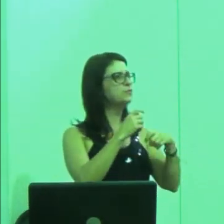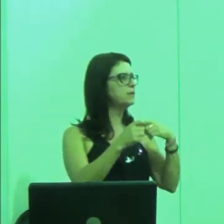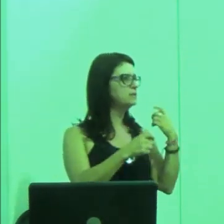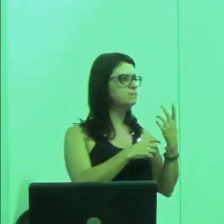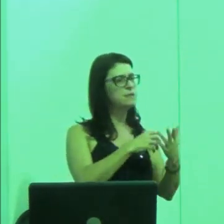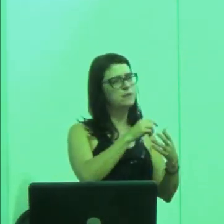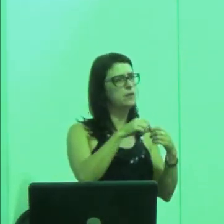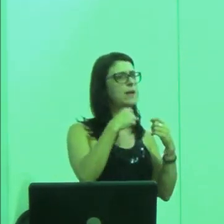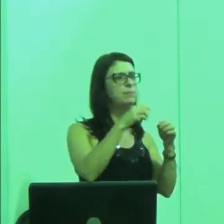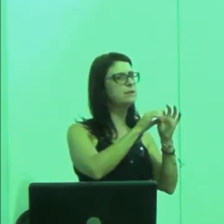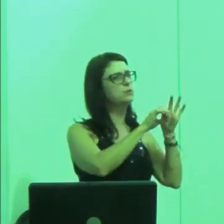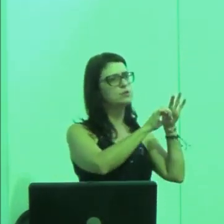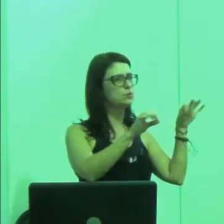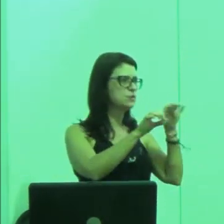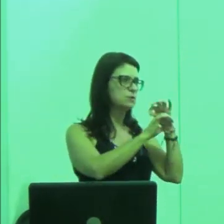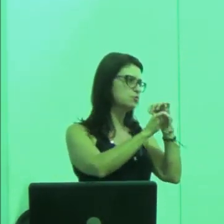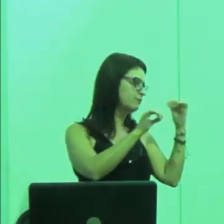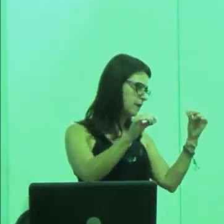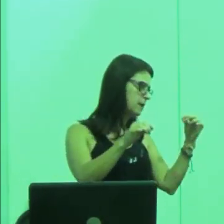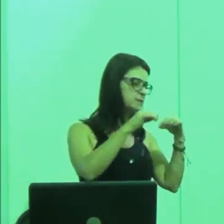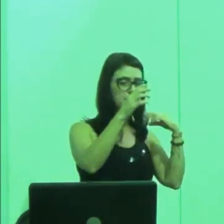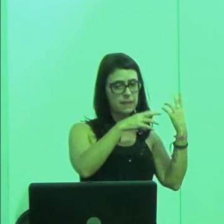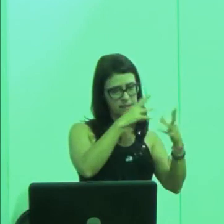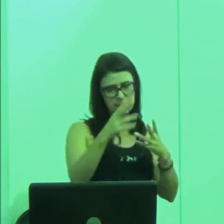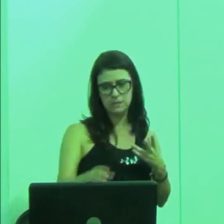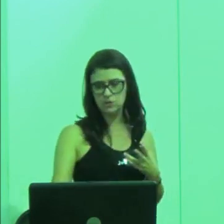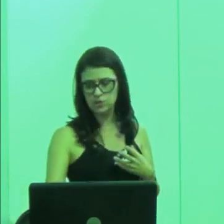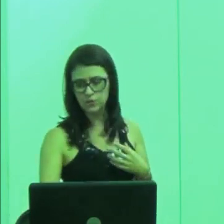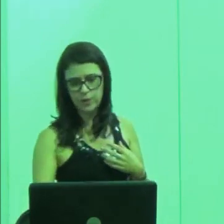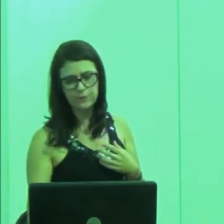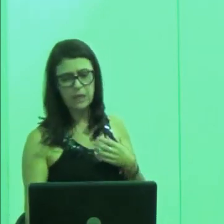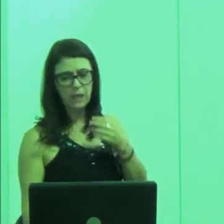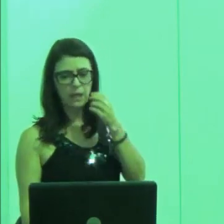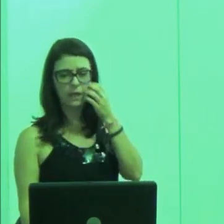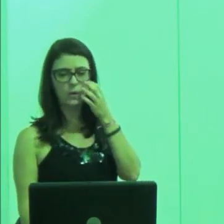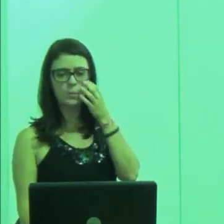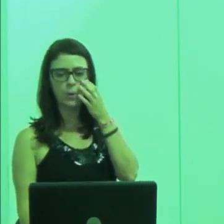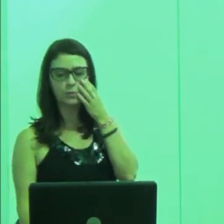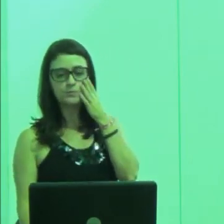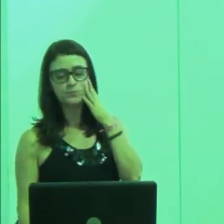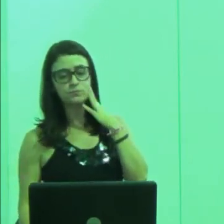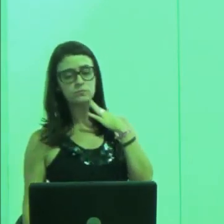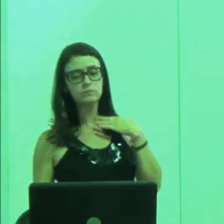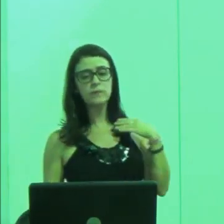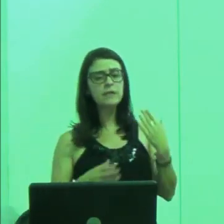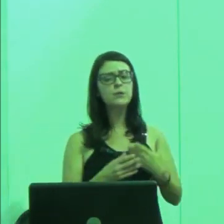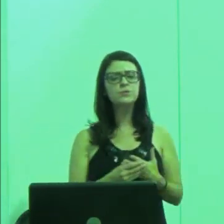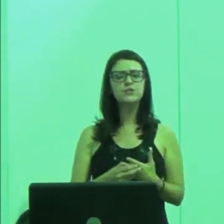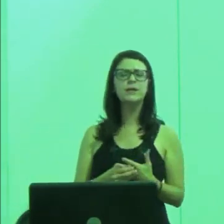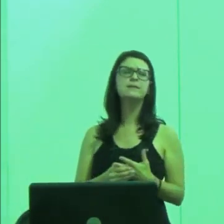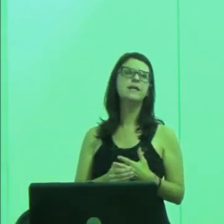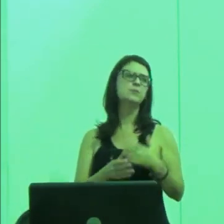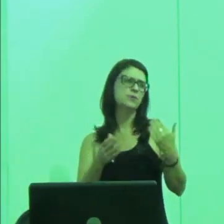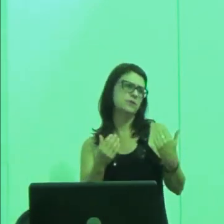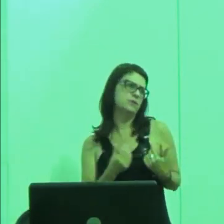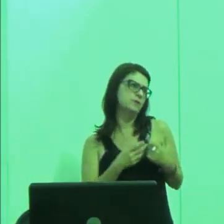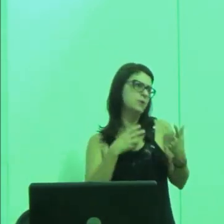elas. Eu acabei dando uma solução de uma frase e assim a gente foi compondo. E aí no texto acadêmico, como eu